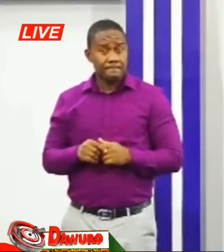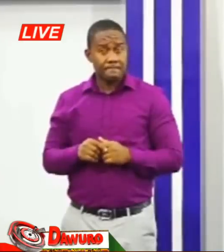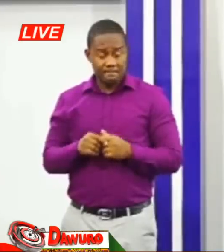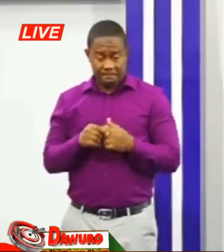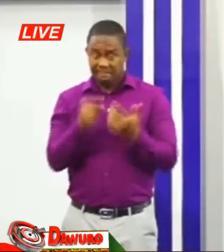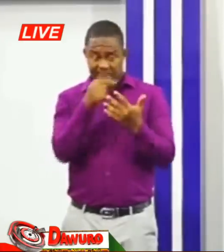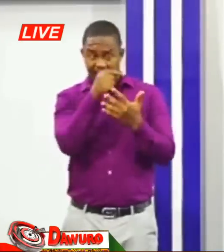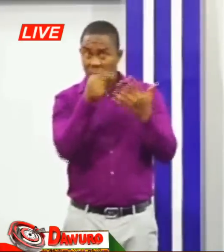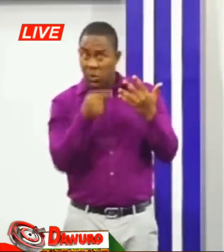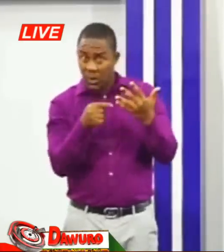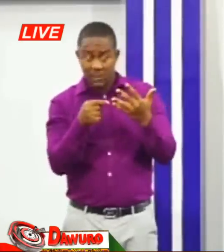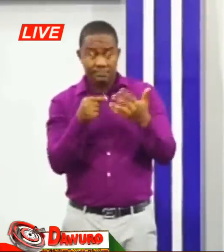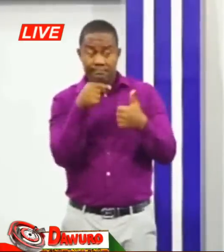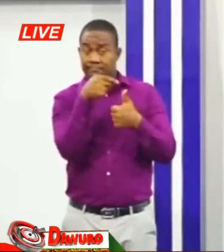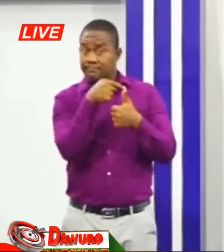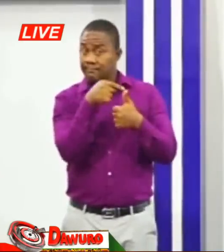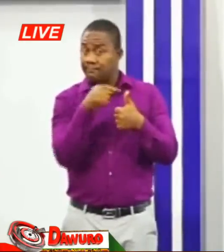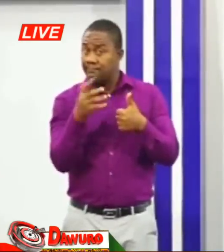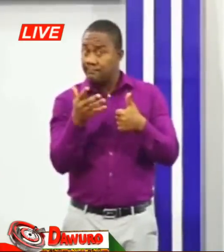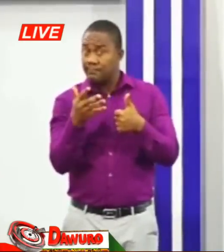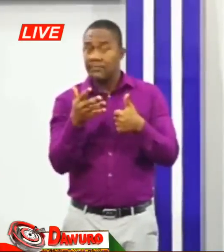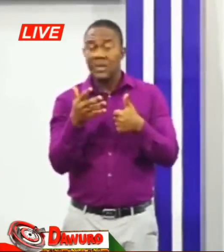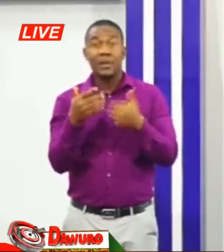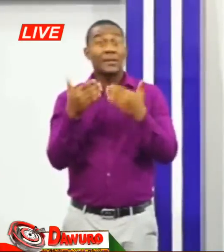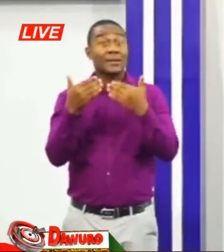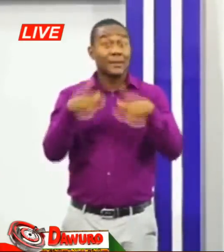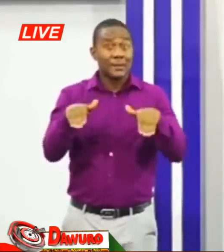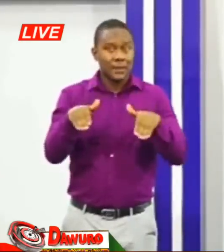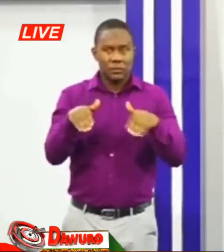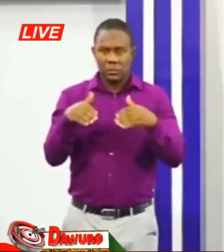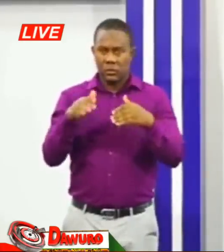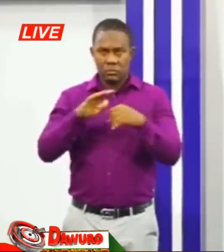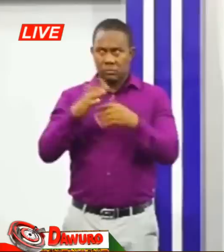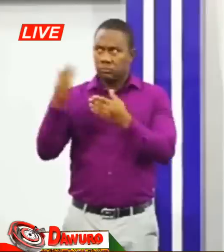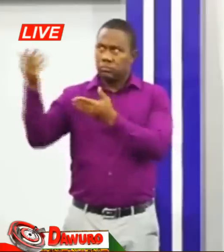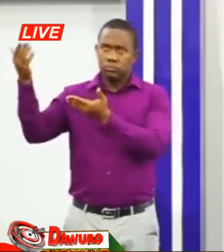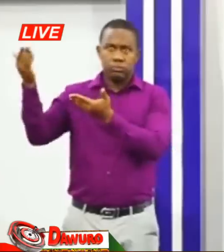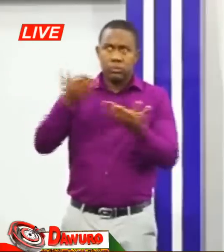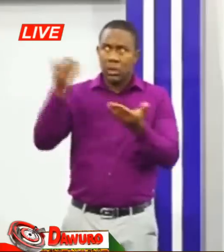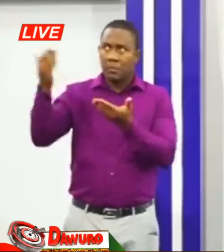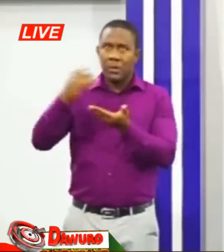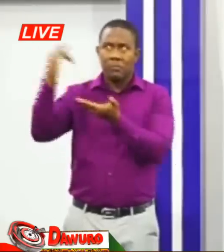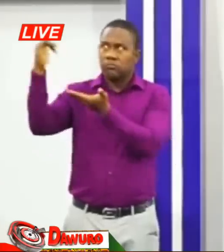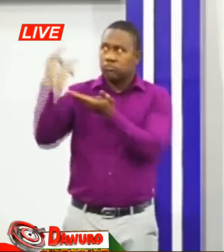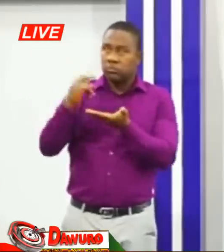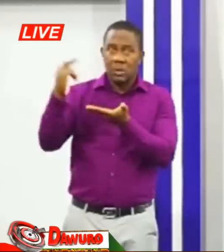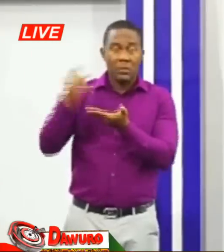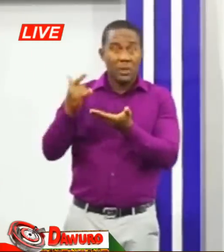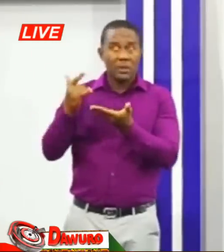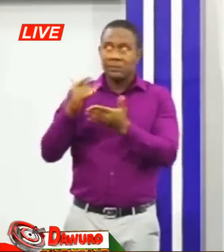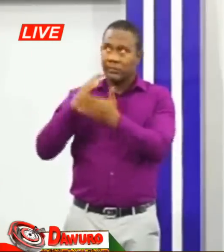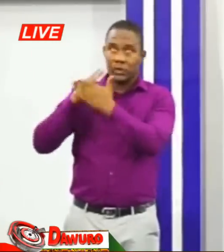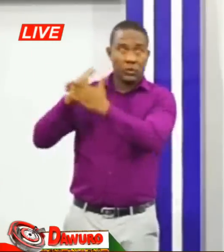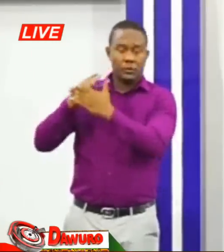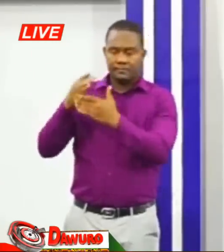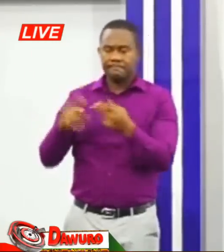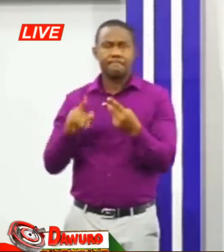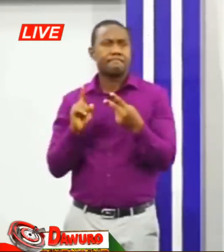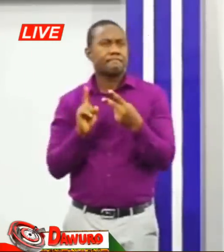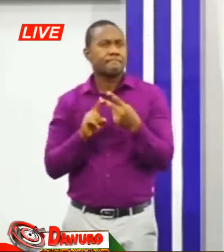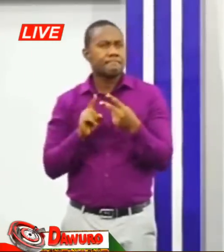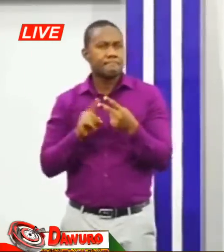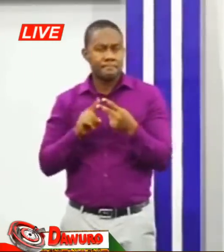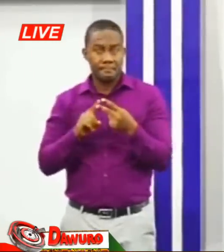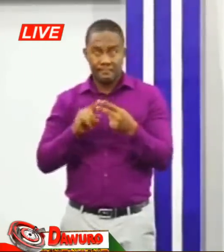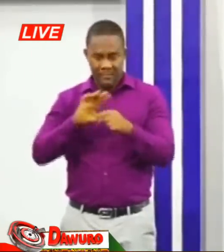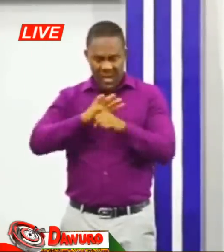local government ministry no wonum eden hyehye ya hodo agu akwa so a se wopese wo che aduane wo bua de oni bia hyehye